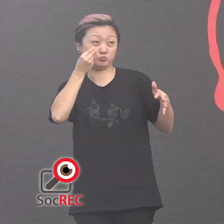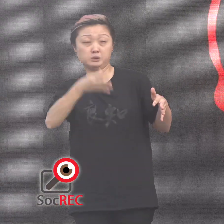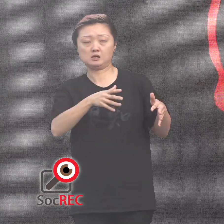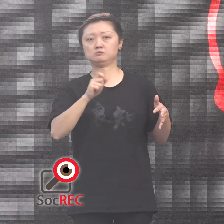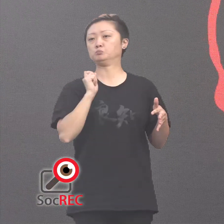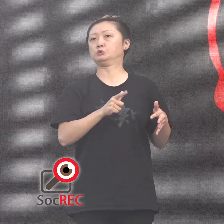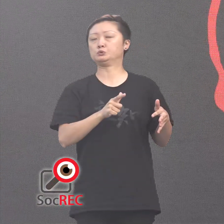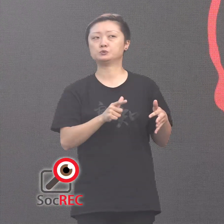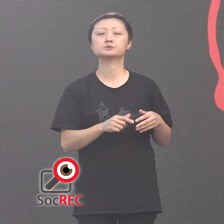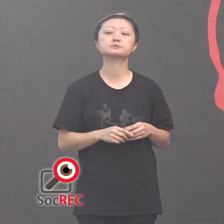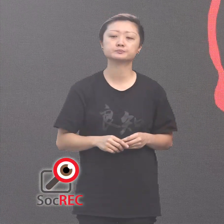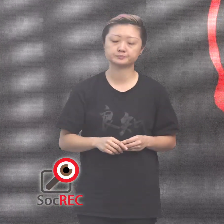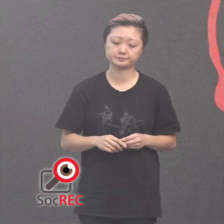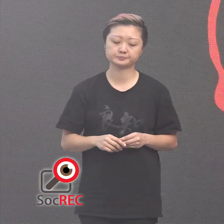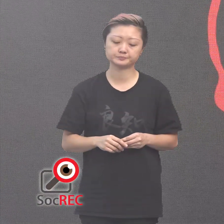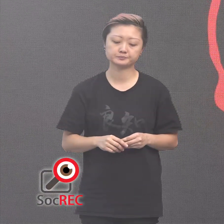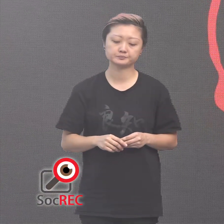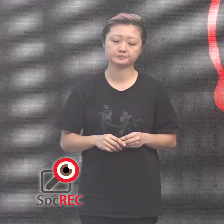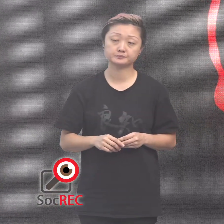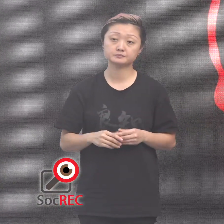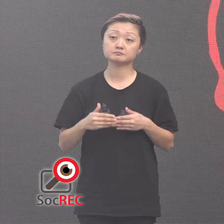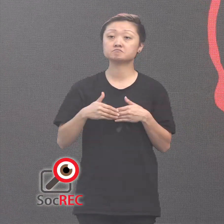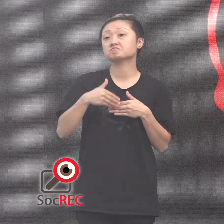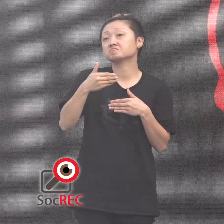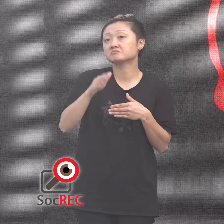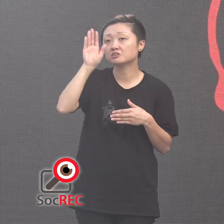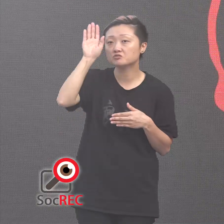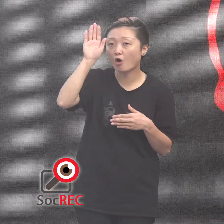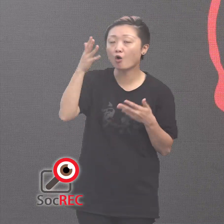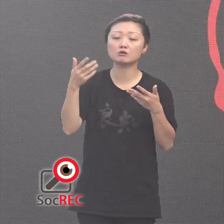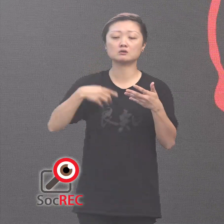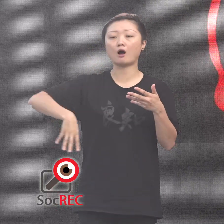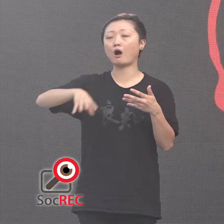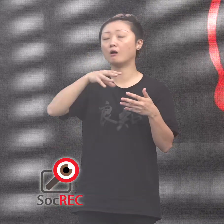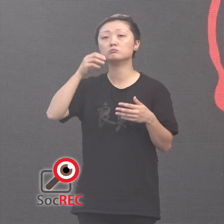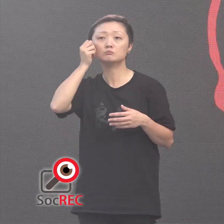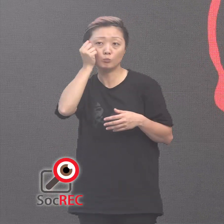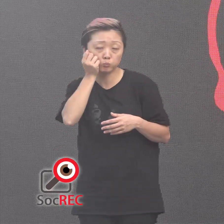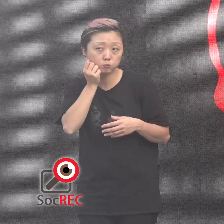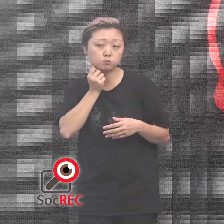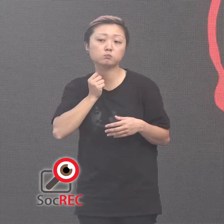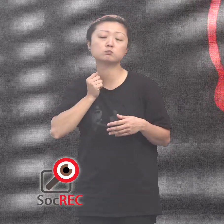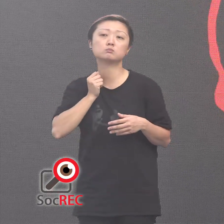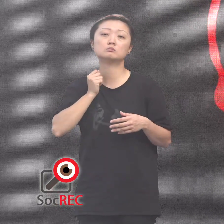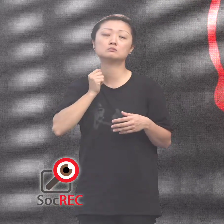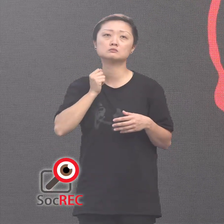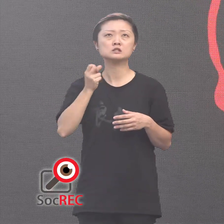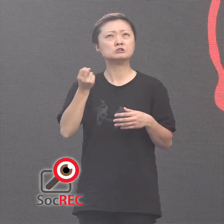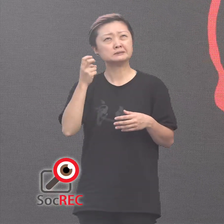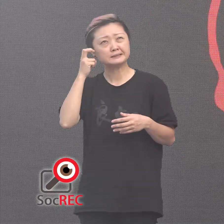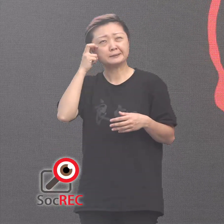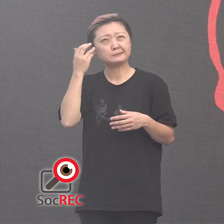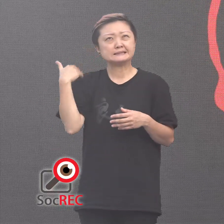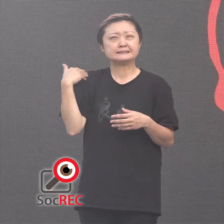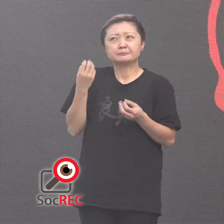这样当有一天我们老了的时候，我们回想起往事的